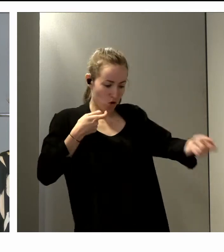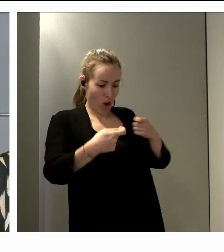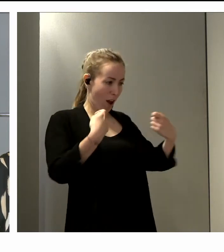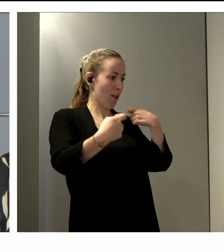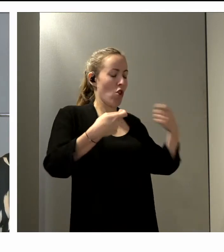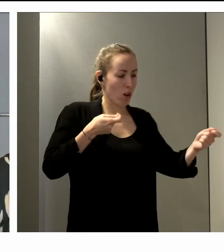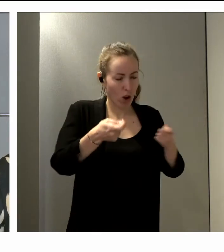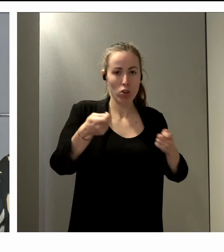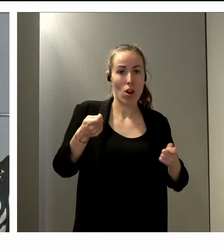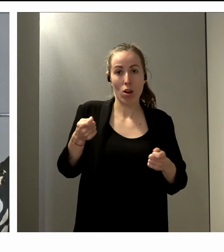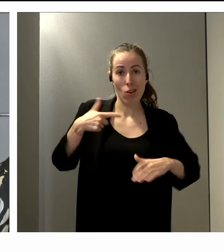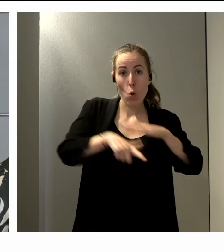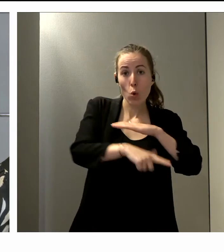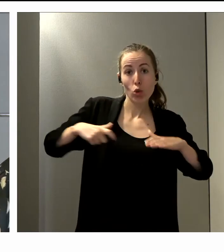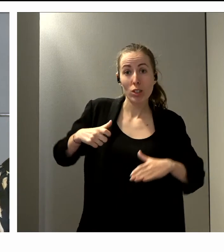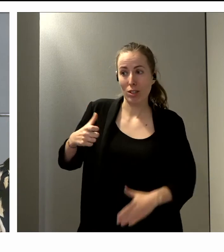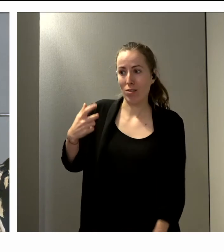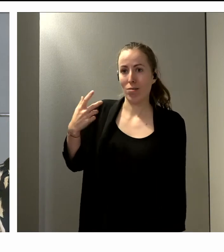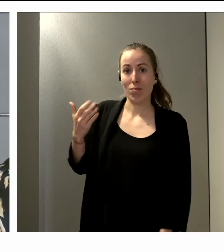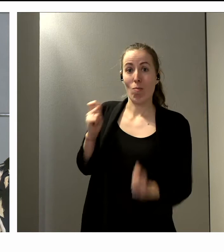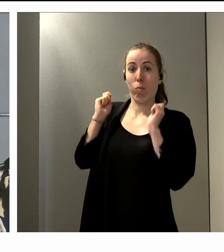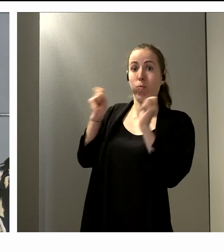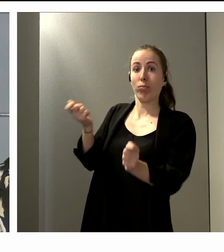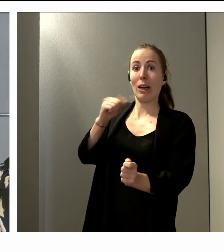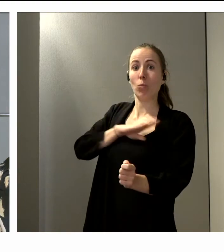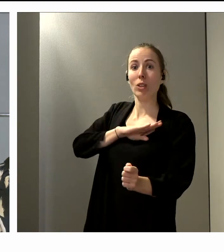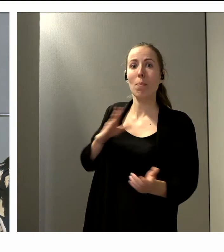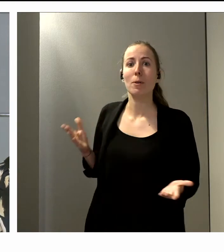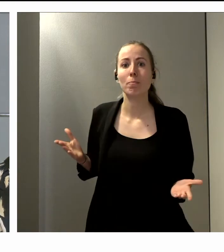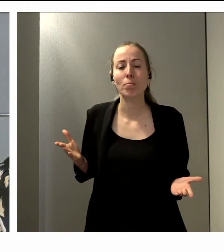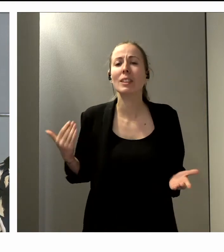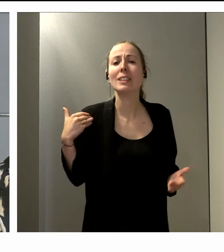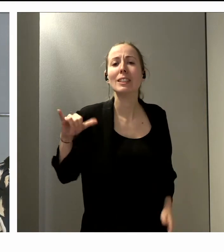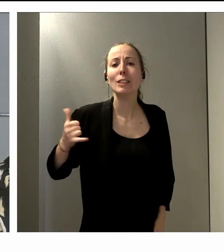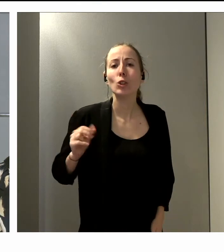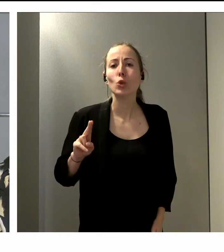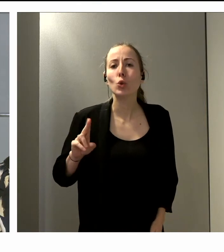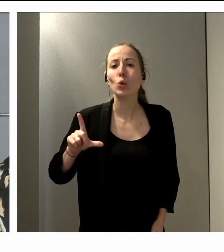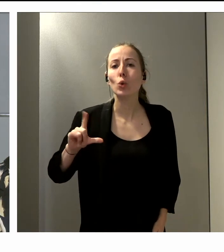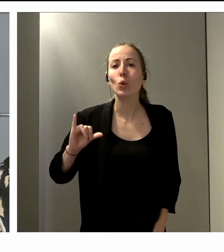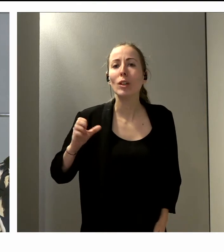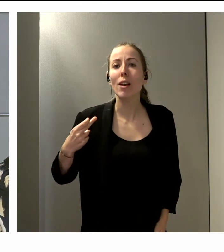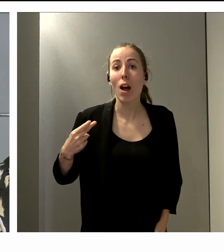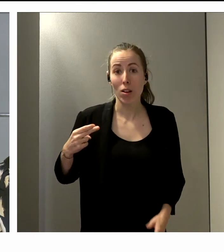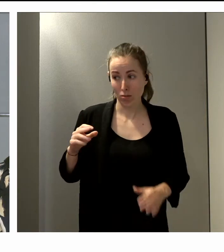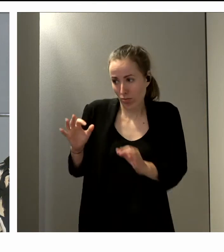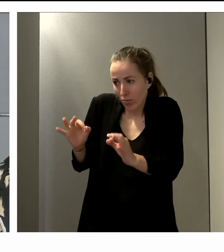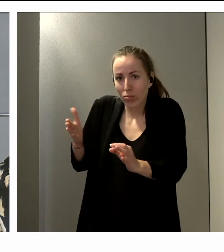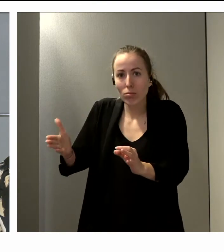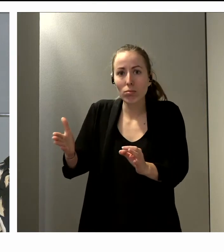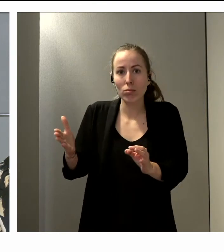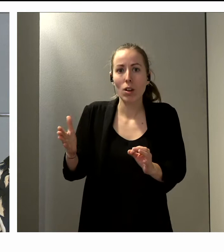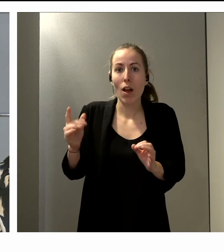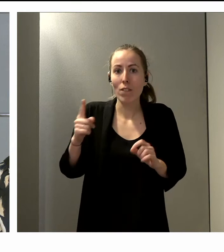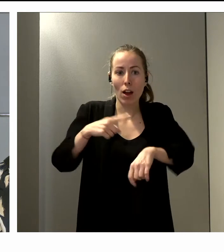handicap. Et donc, la question, Julien y faisait allusion, la question du rapport au temps, elle